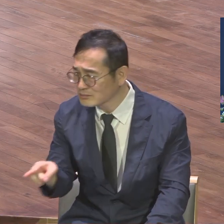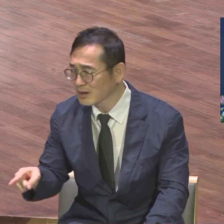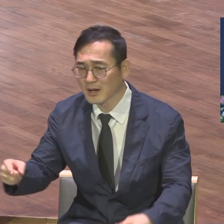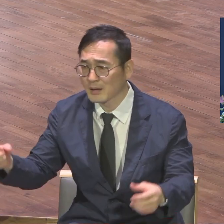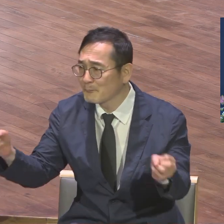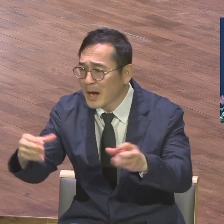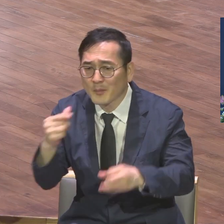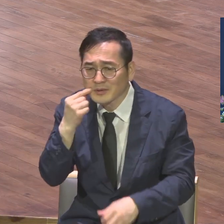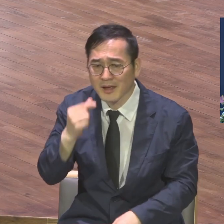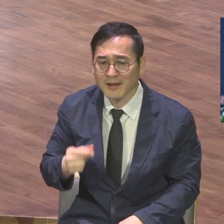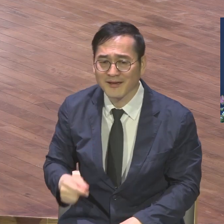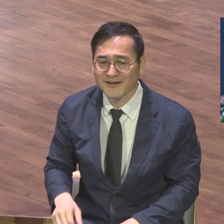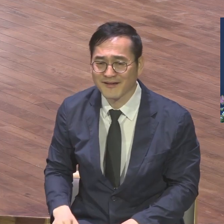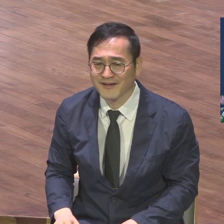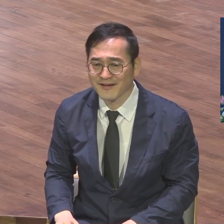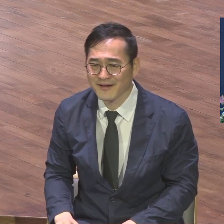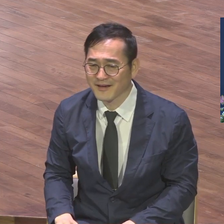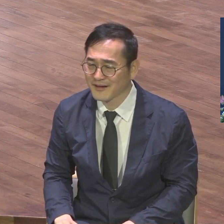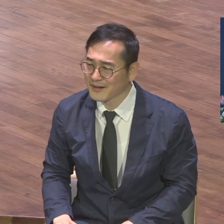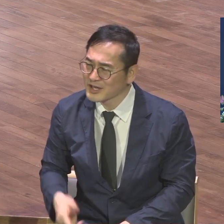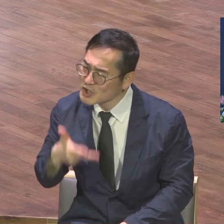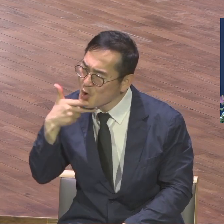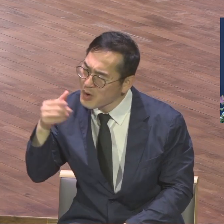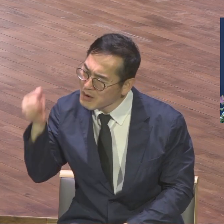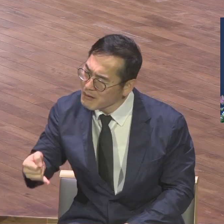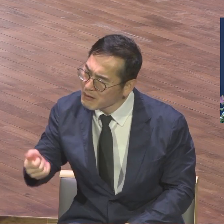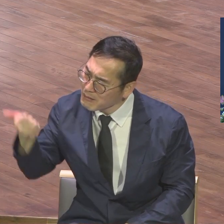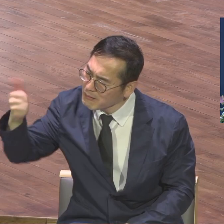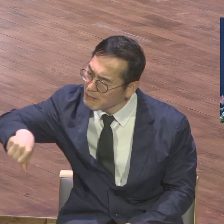하와이요. 나이스 미치요.